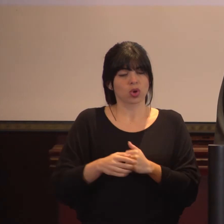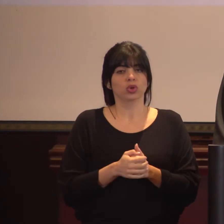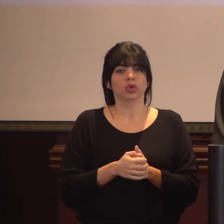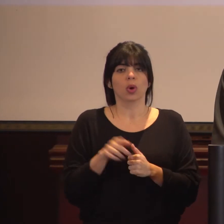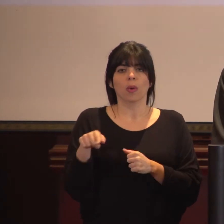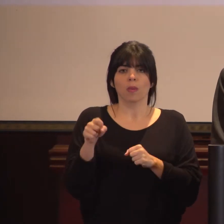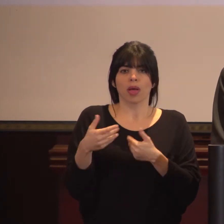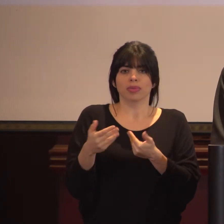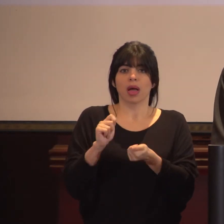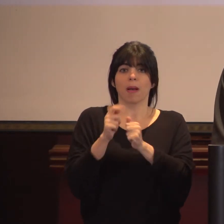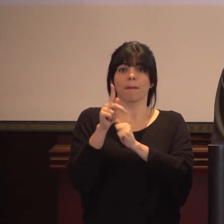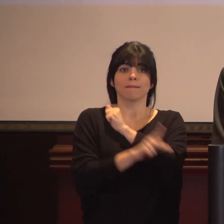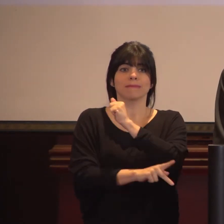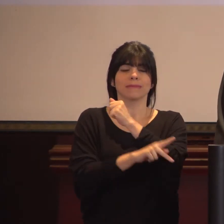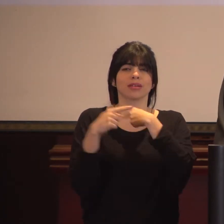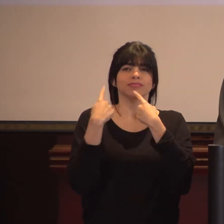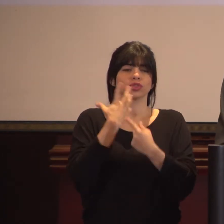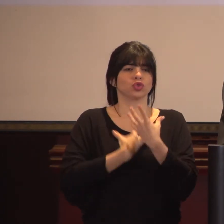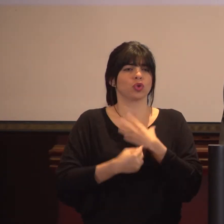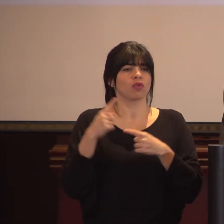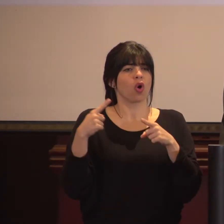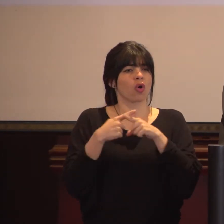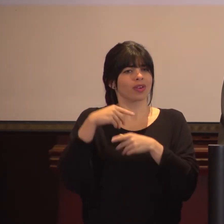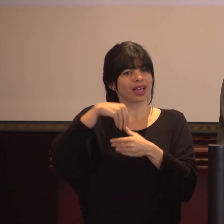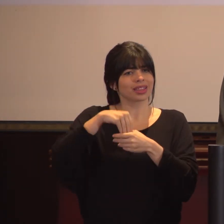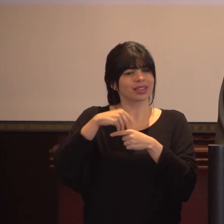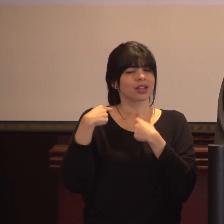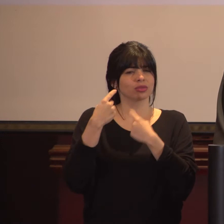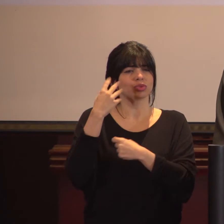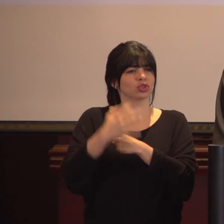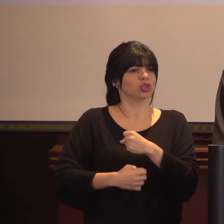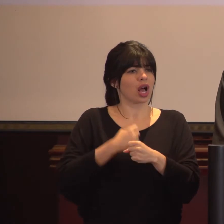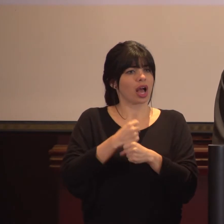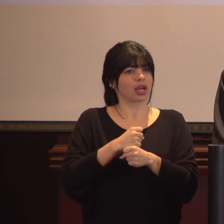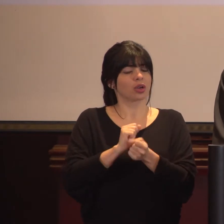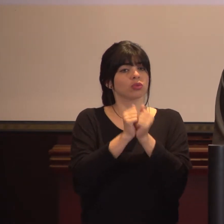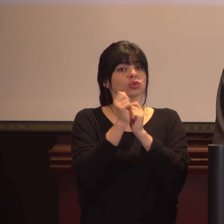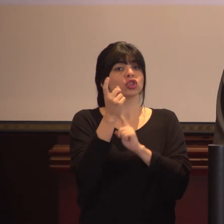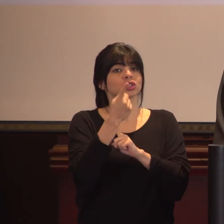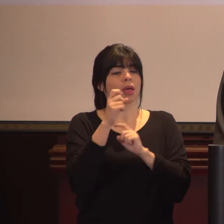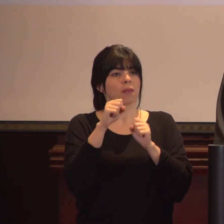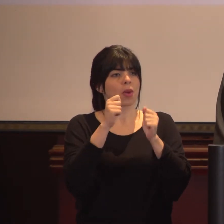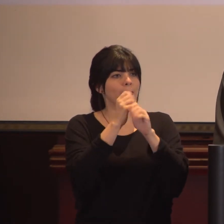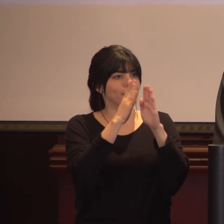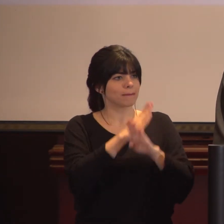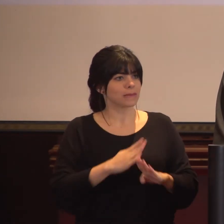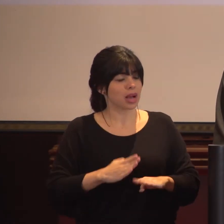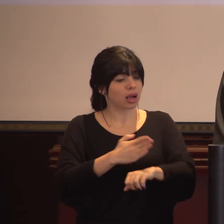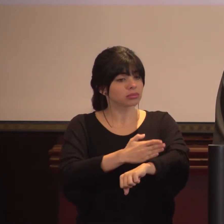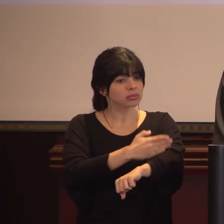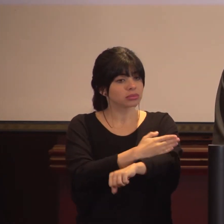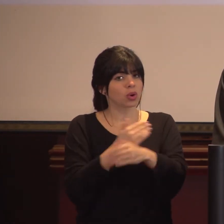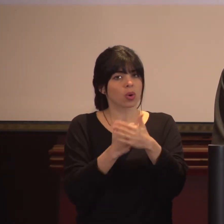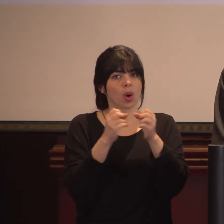transformen un país que ha sufrido por un conflicto interno de décadas en una sociedad de paz progreso y